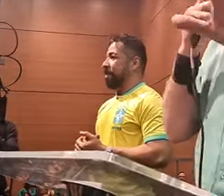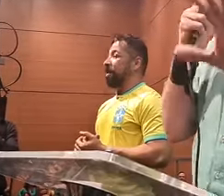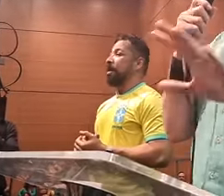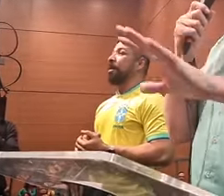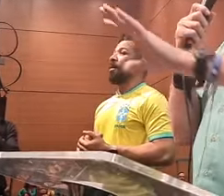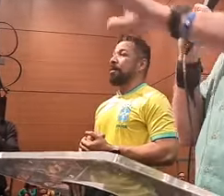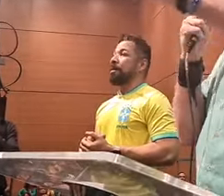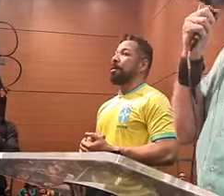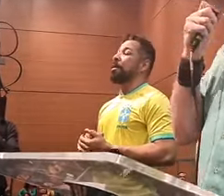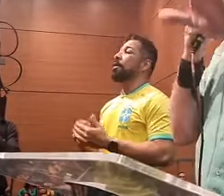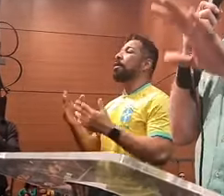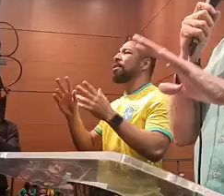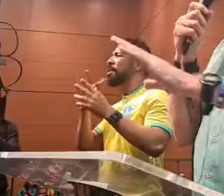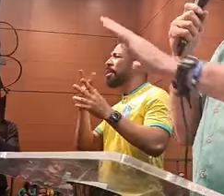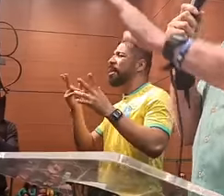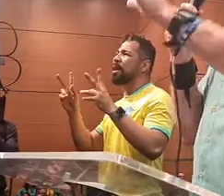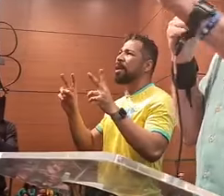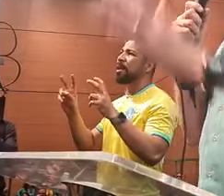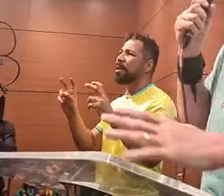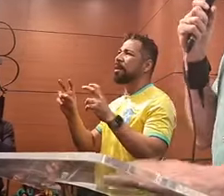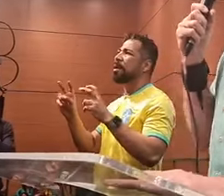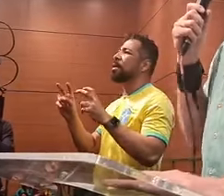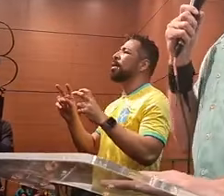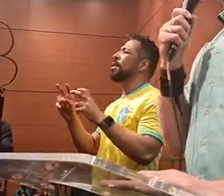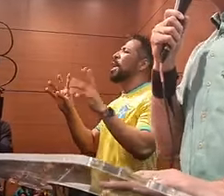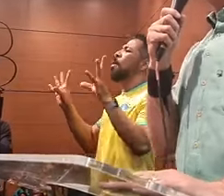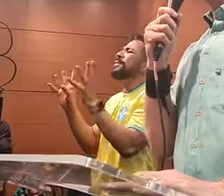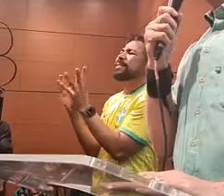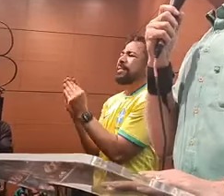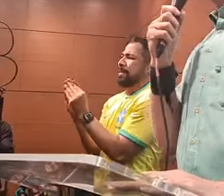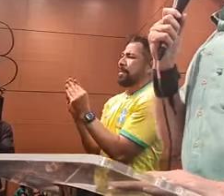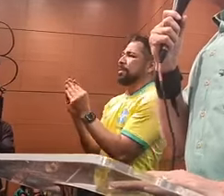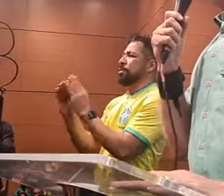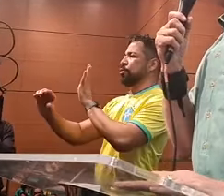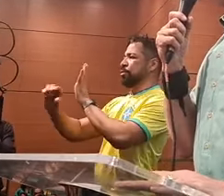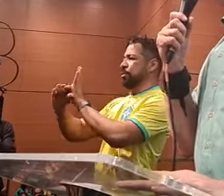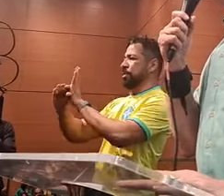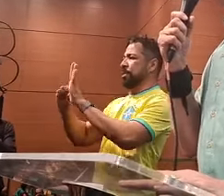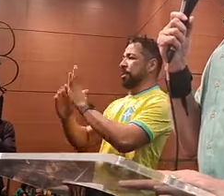forte. E é uma síntese de uma passagem